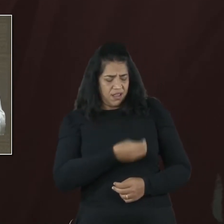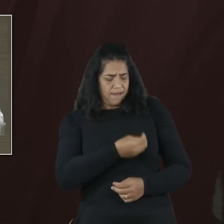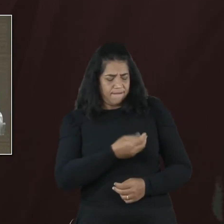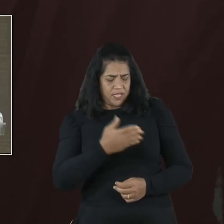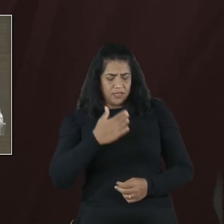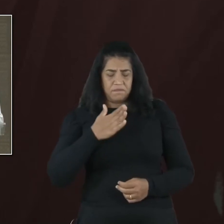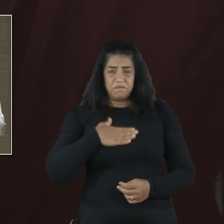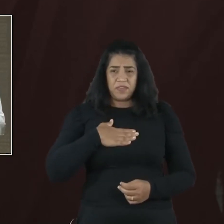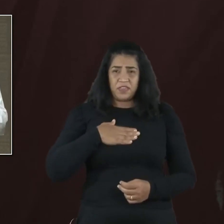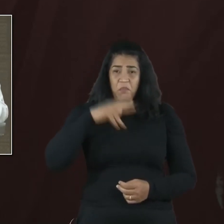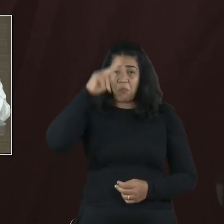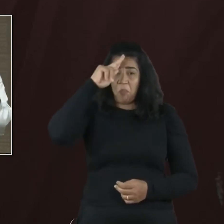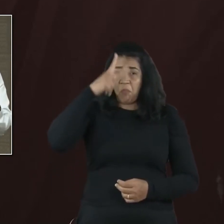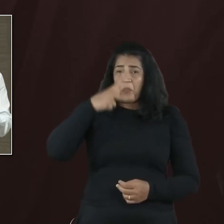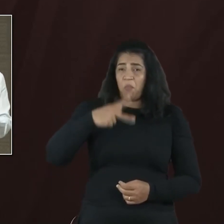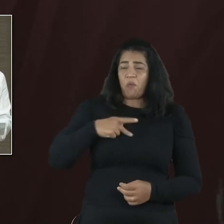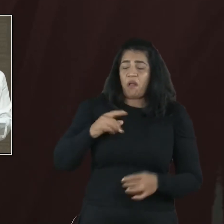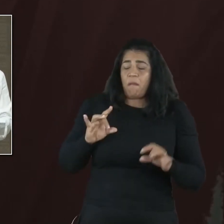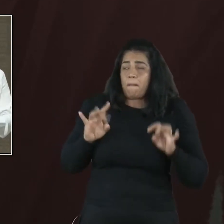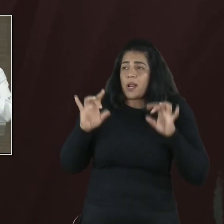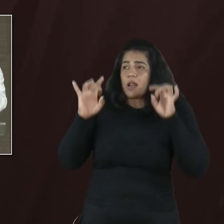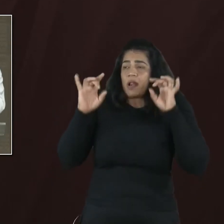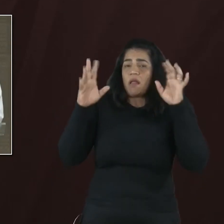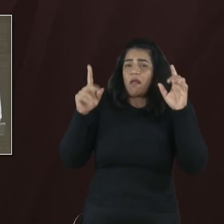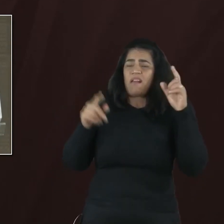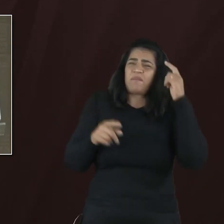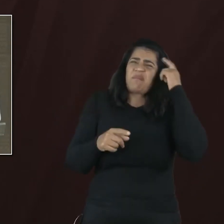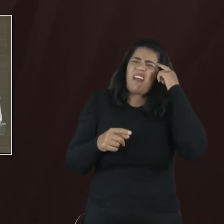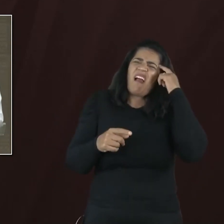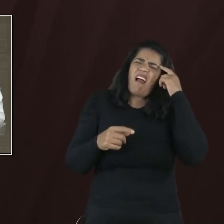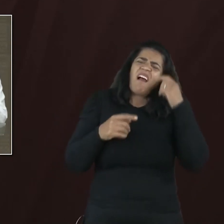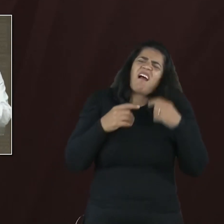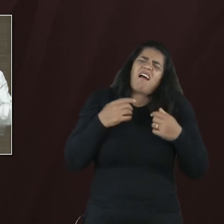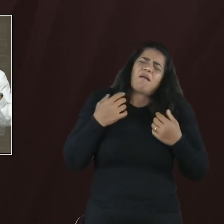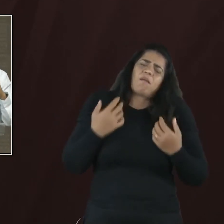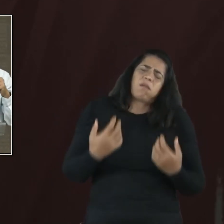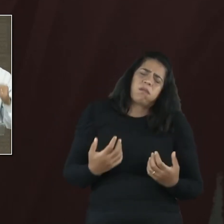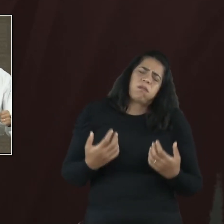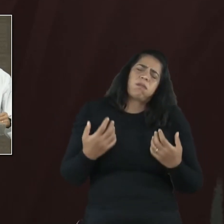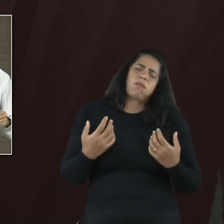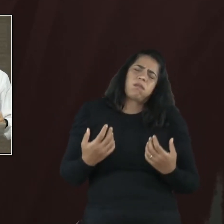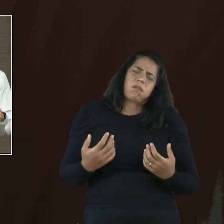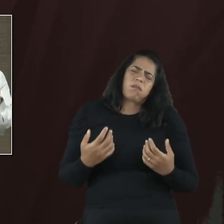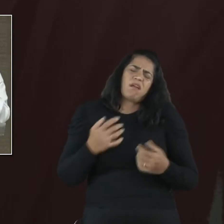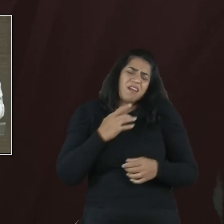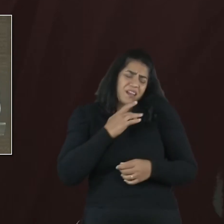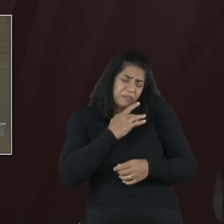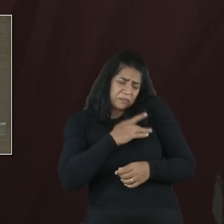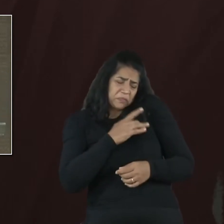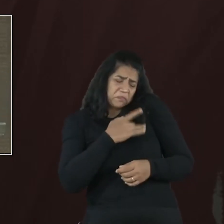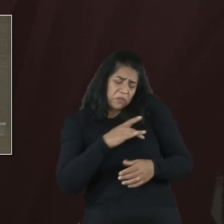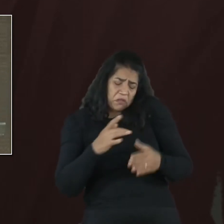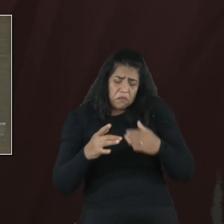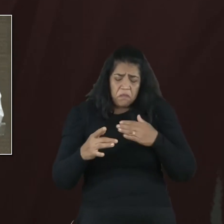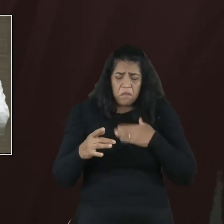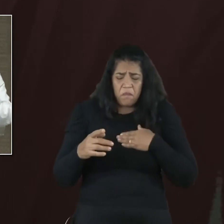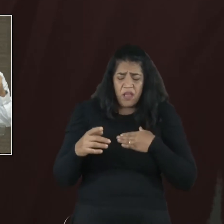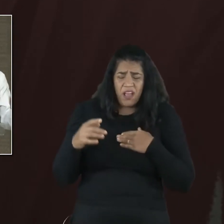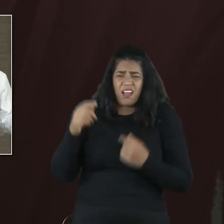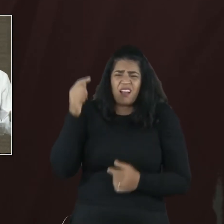nós mesmos. Coitadinho de mim, estou cansado, estou com dor de cabeça, não vou